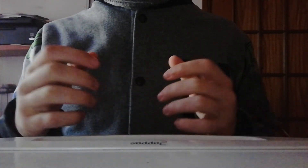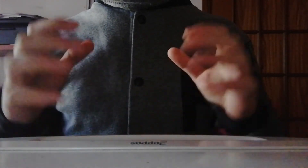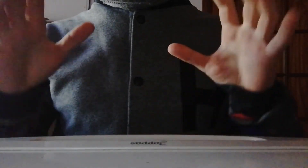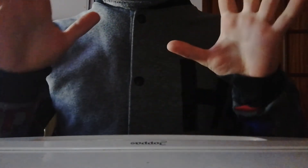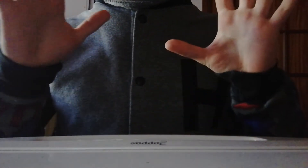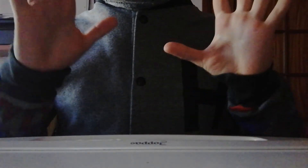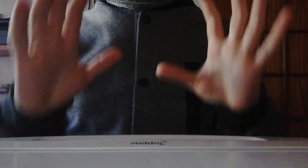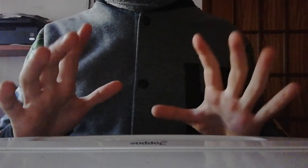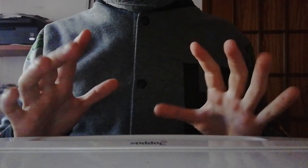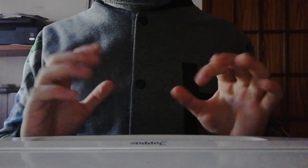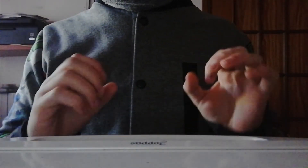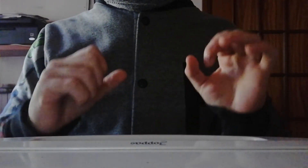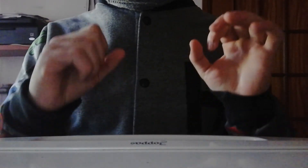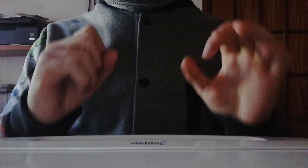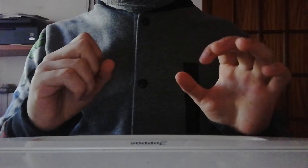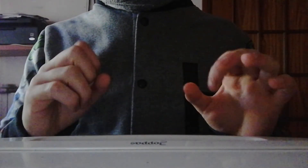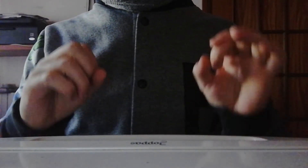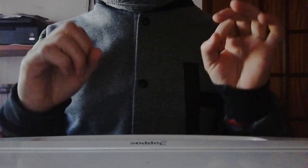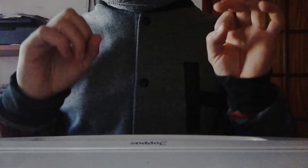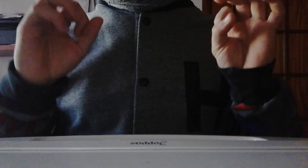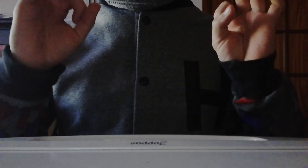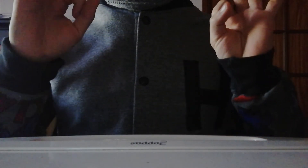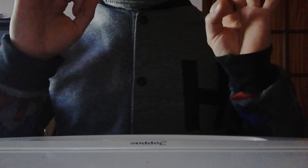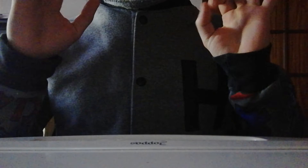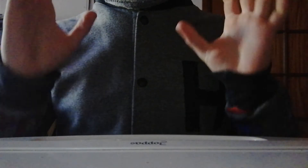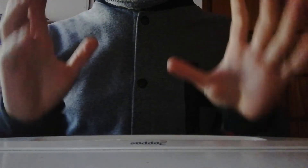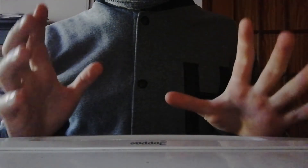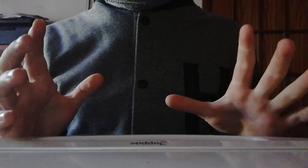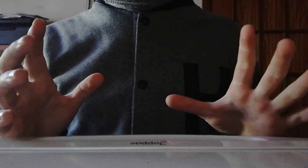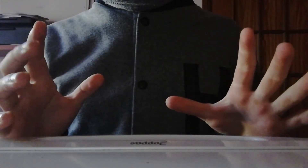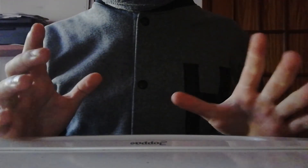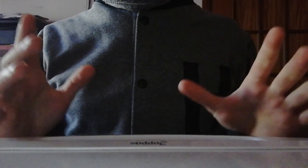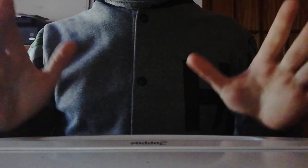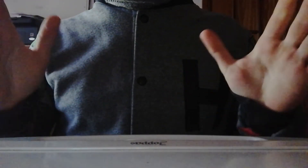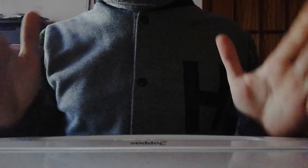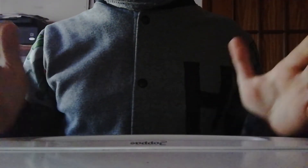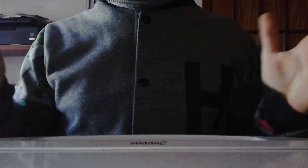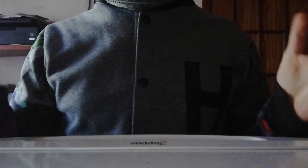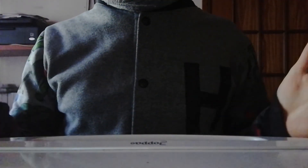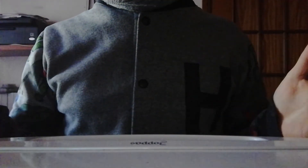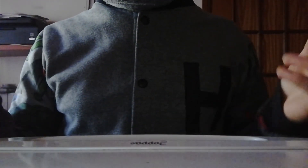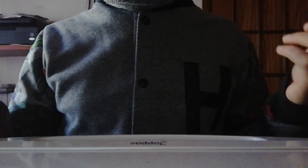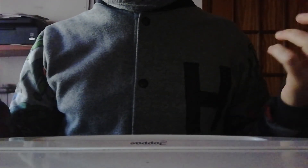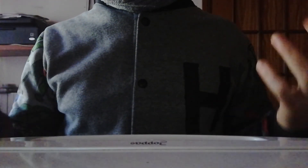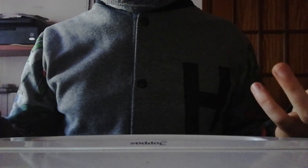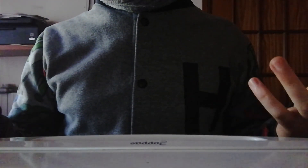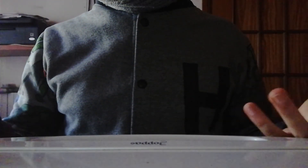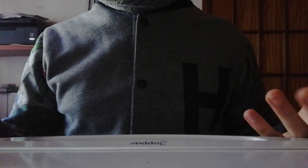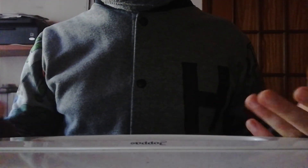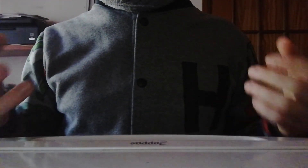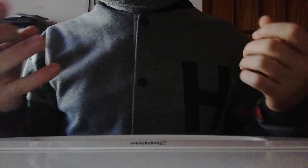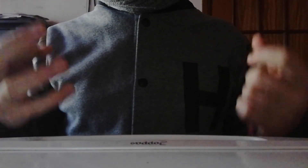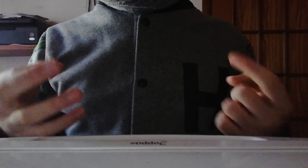oggi la vogliono annunciare questo non è più solamente un annuncio l'annuncio della nuova serie che si chiamerà rikudo news il primo episodio